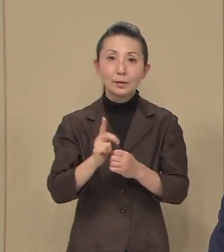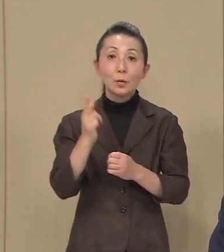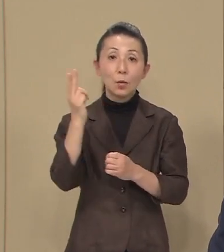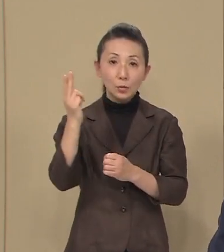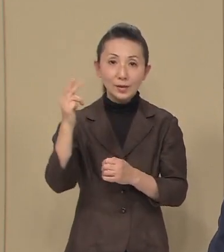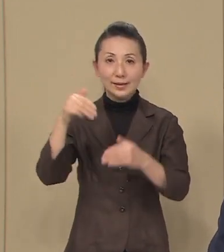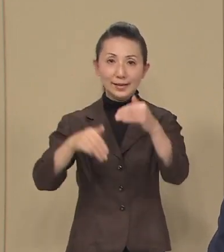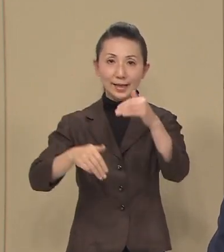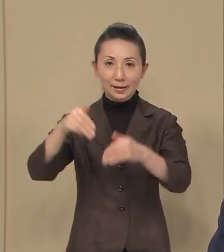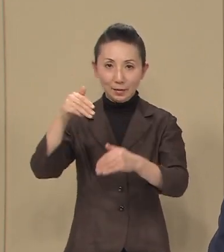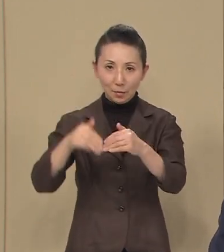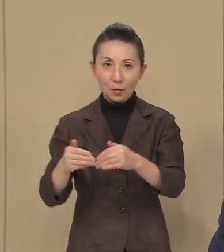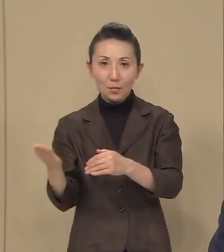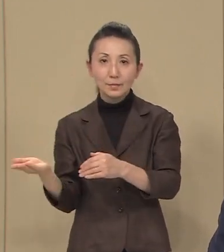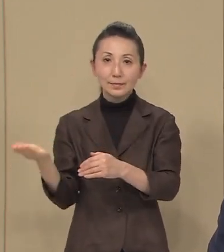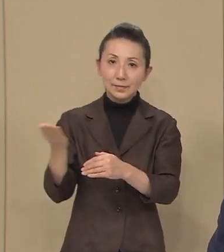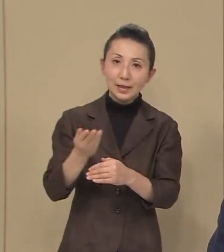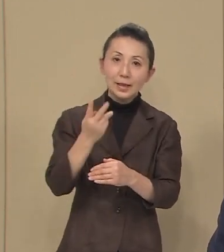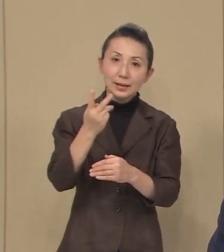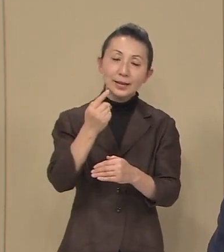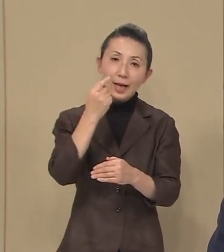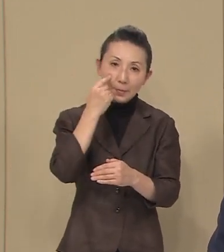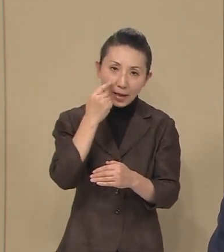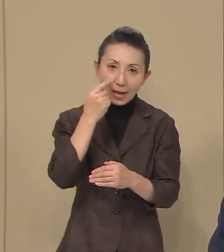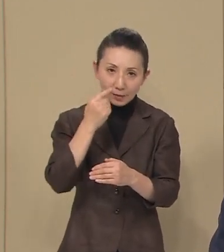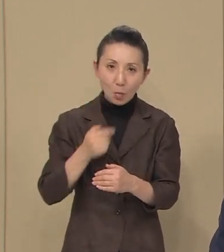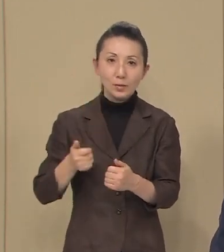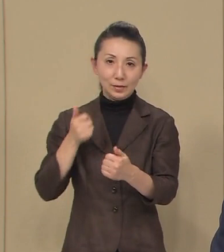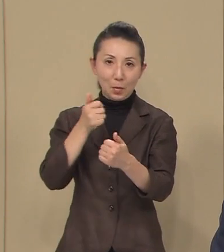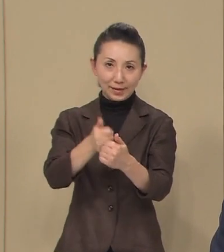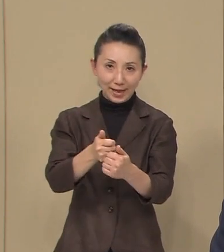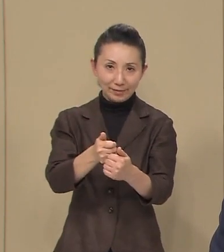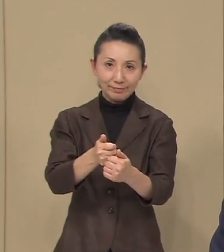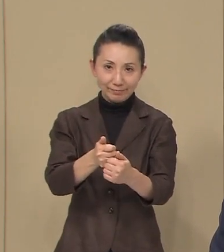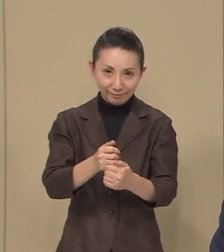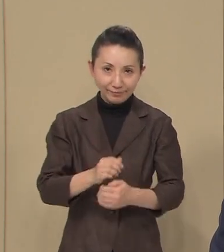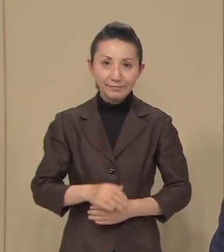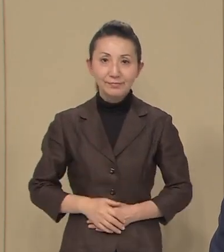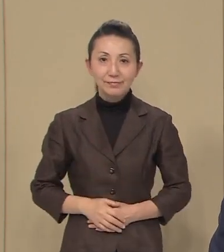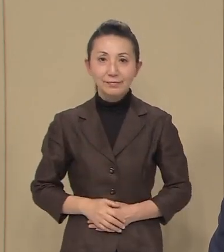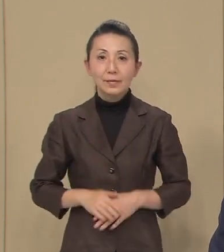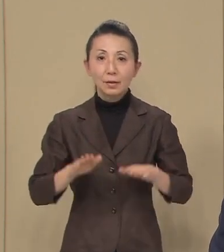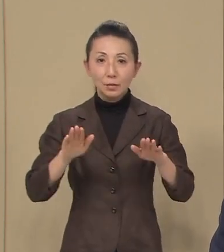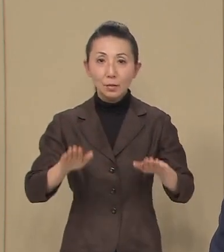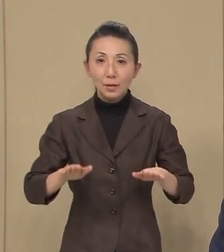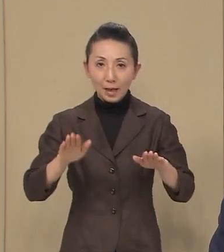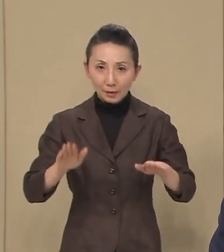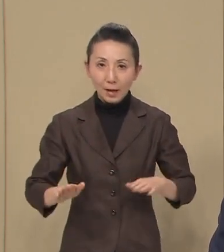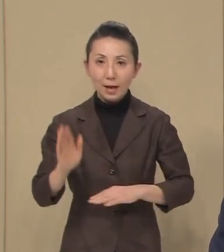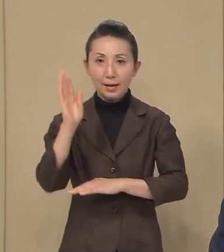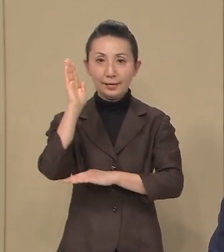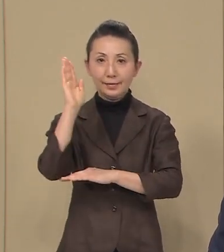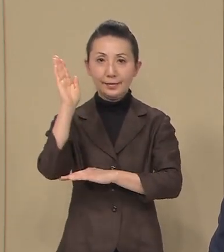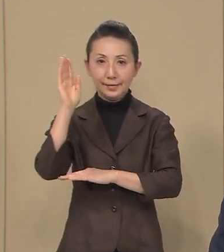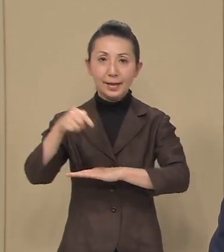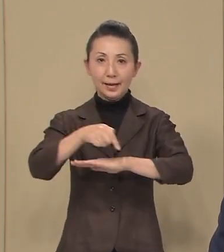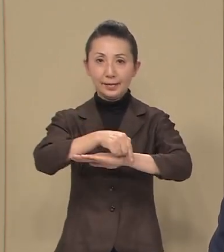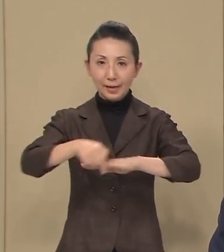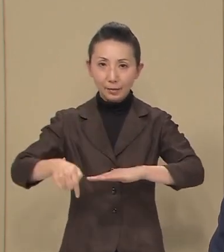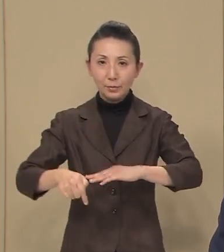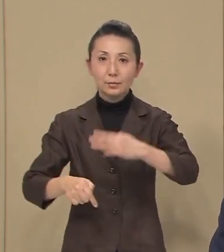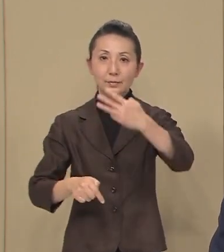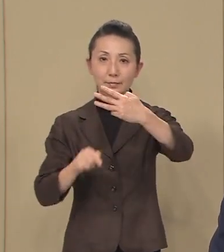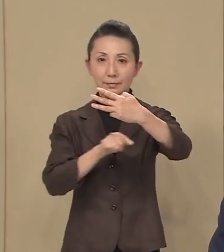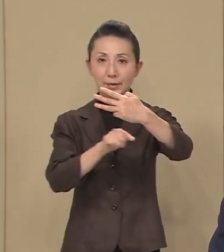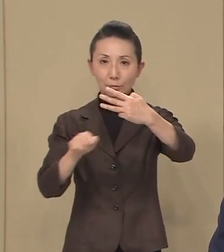て2度目の挑戦になります今回は3つの政策公約